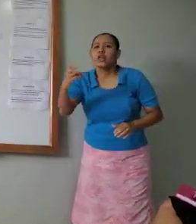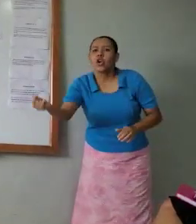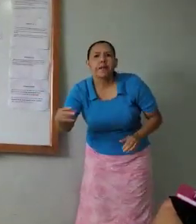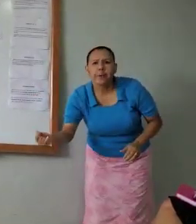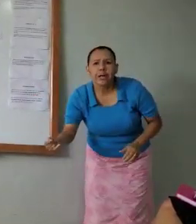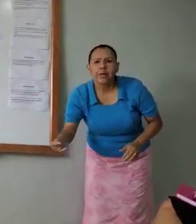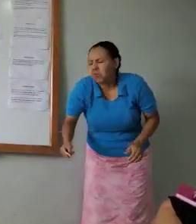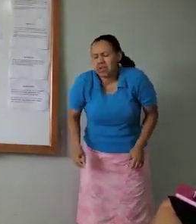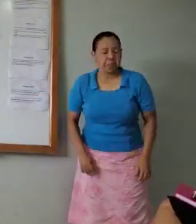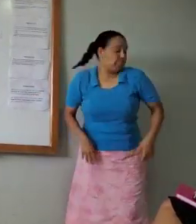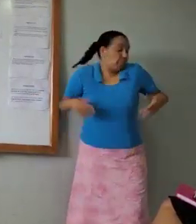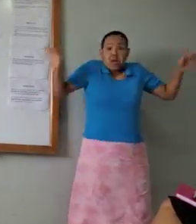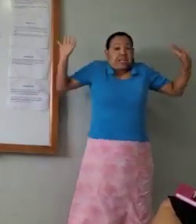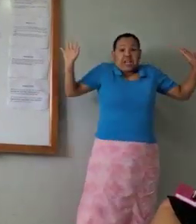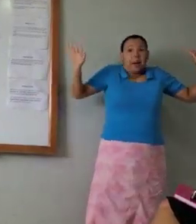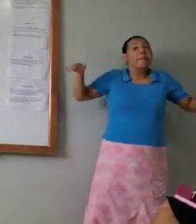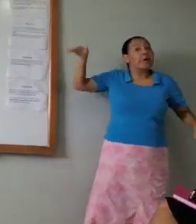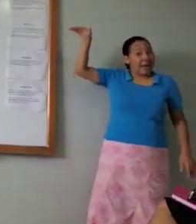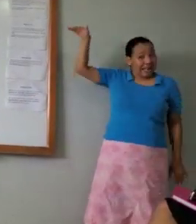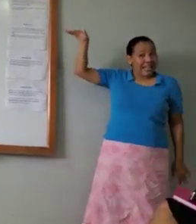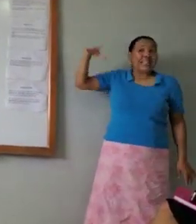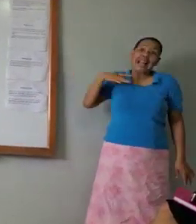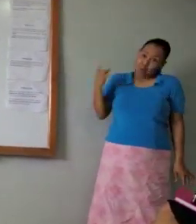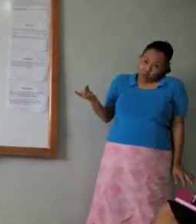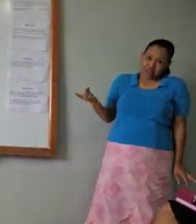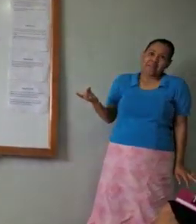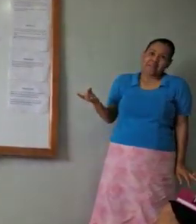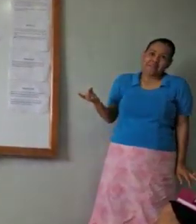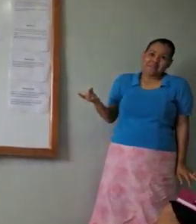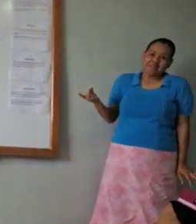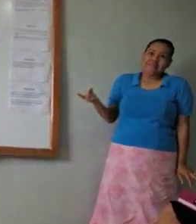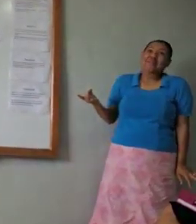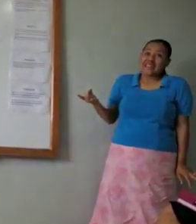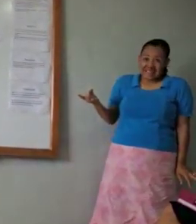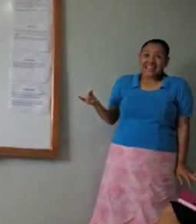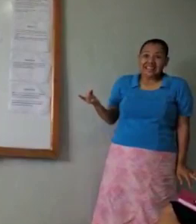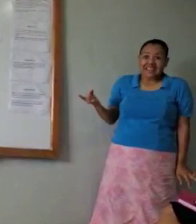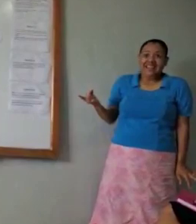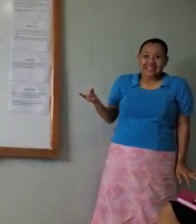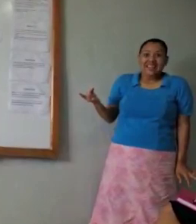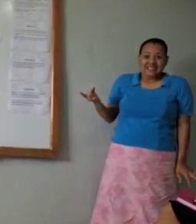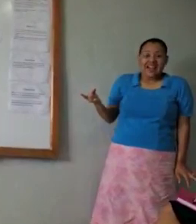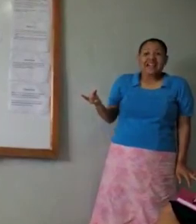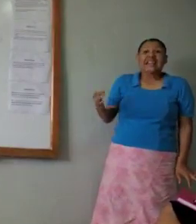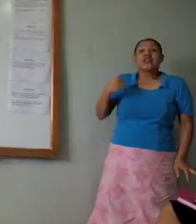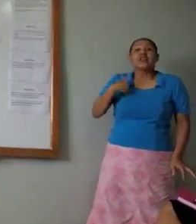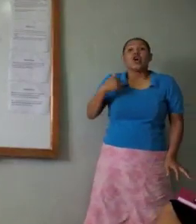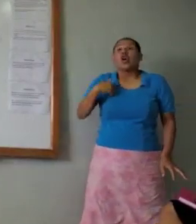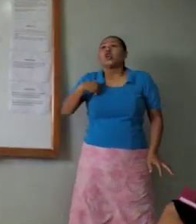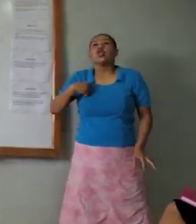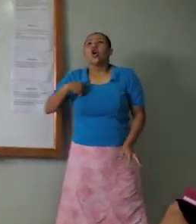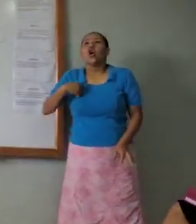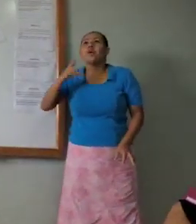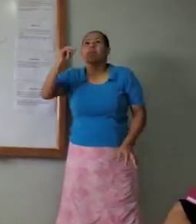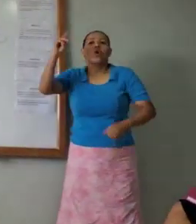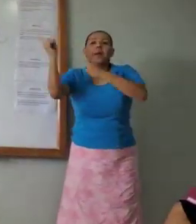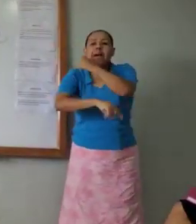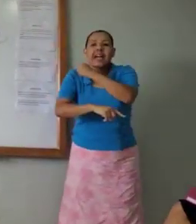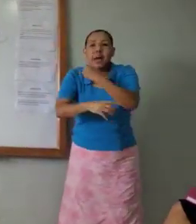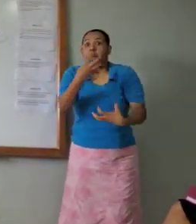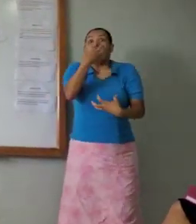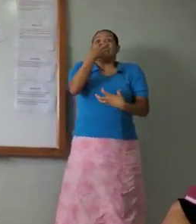yo le digo lo del perro, y yo, no voy a hacer nada. Pero a la grande, le gusta. ¿Entiendes? Sí. O sea, que yo